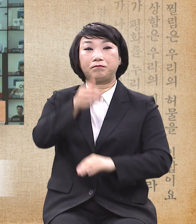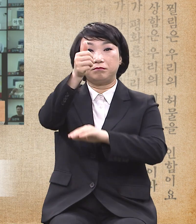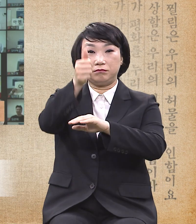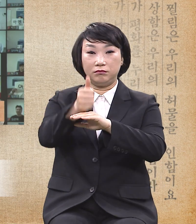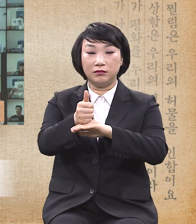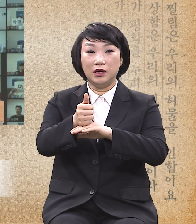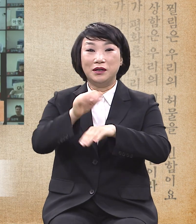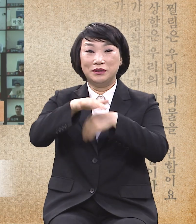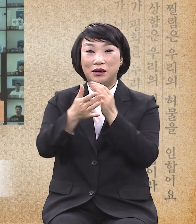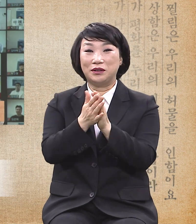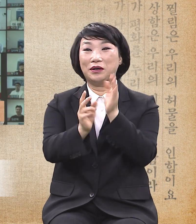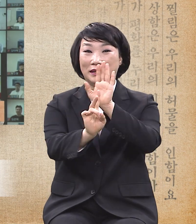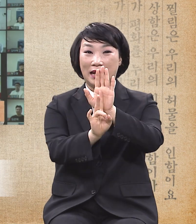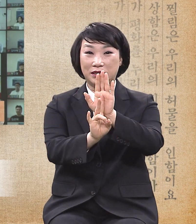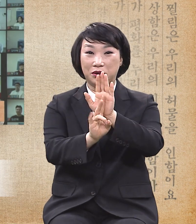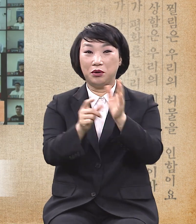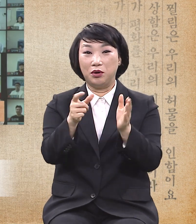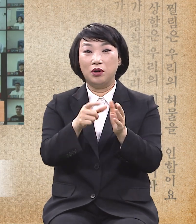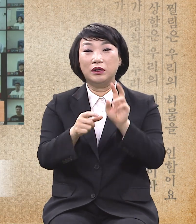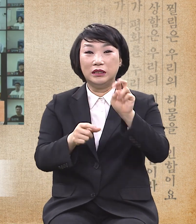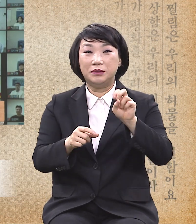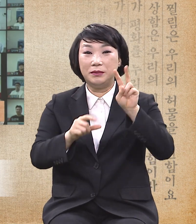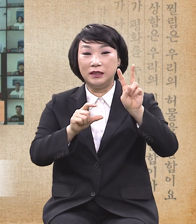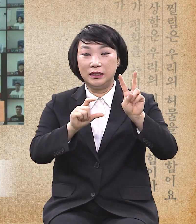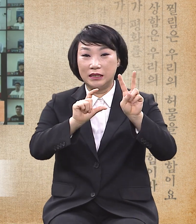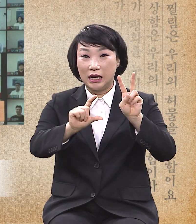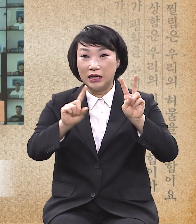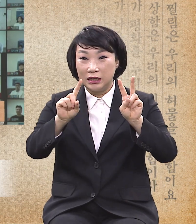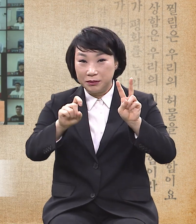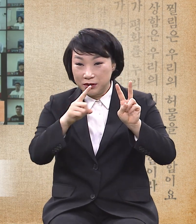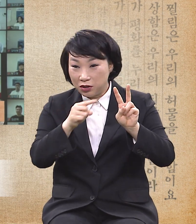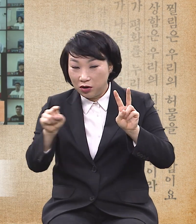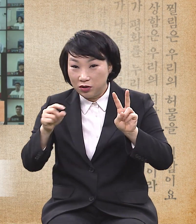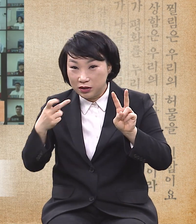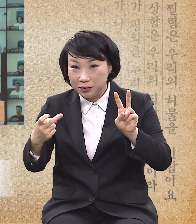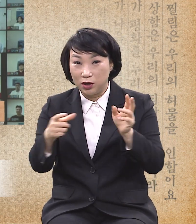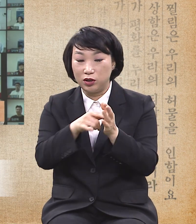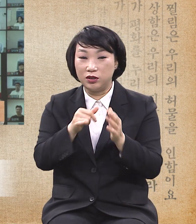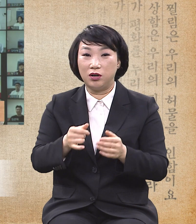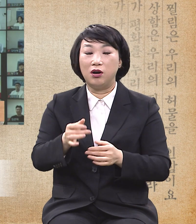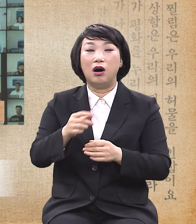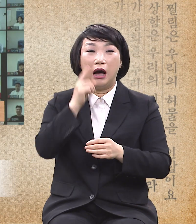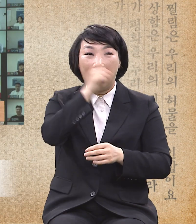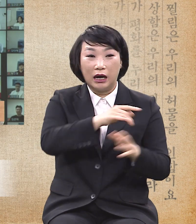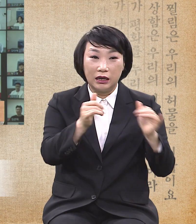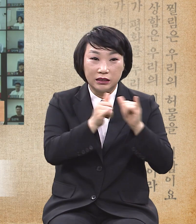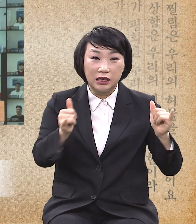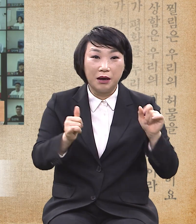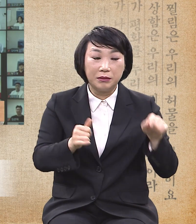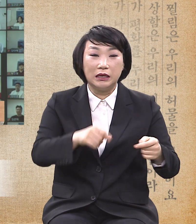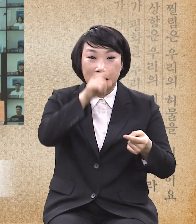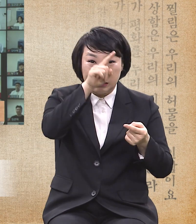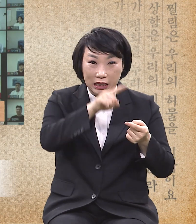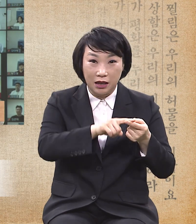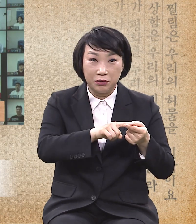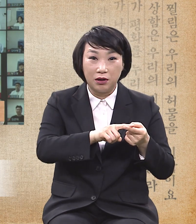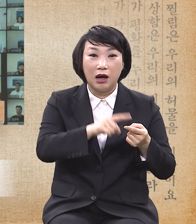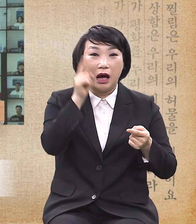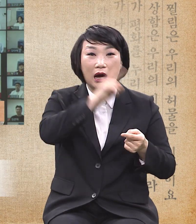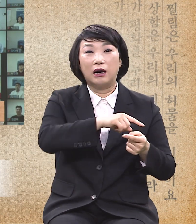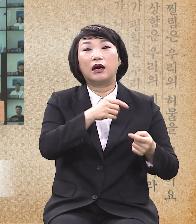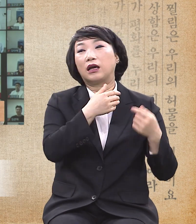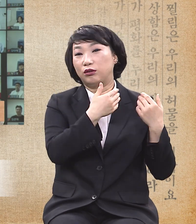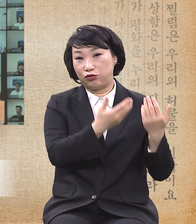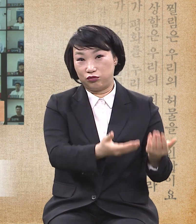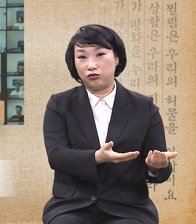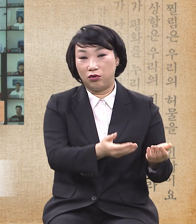마지막 성경 요한계시록 22장 11절로 12절에 불의한 자는 그대로